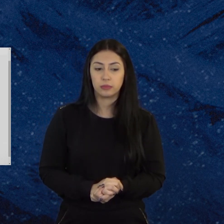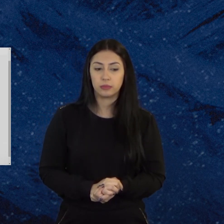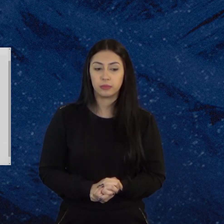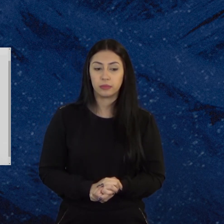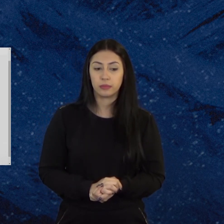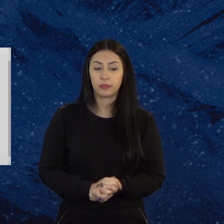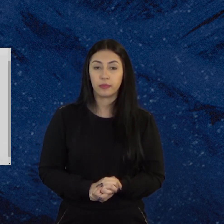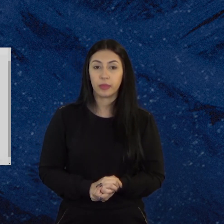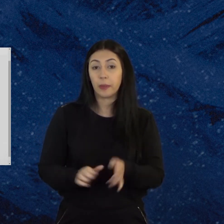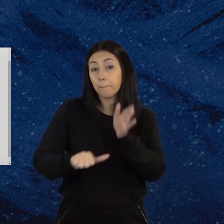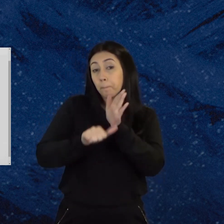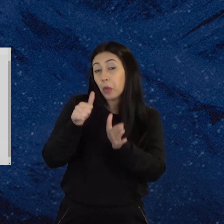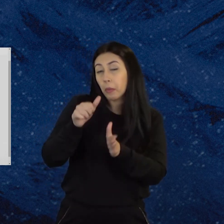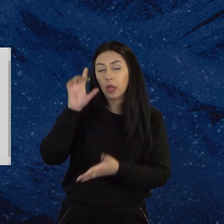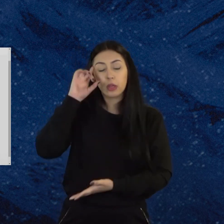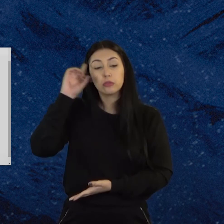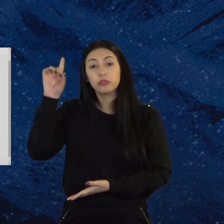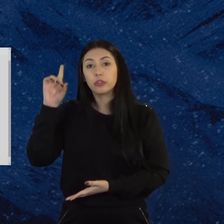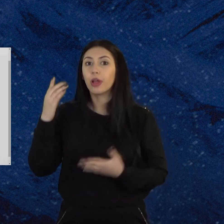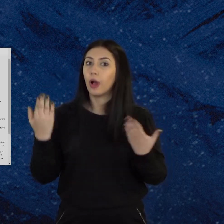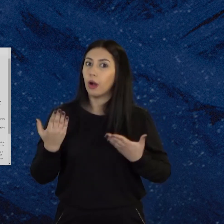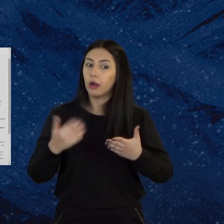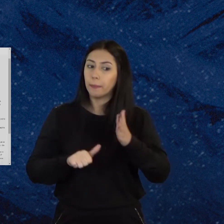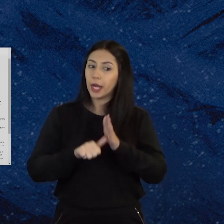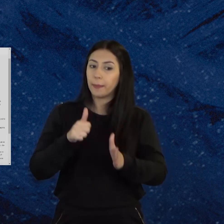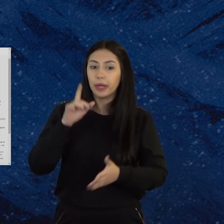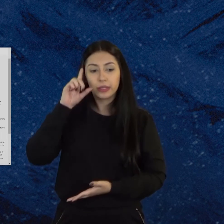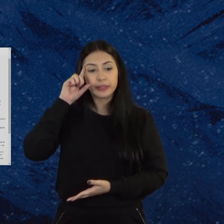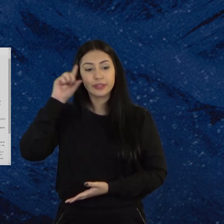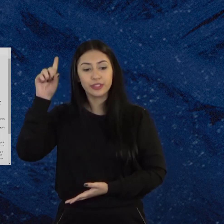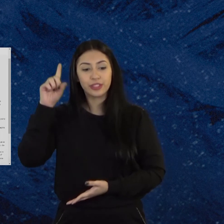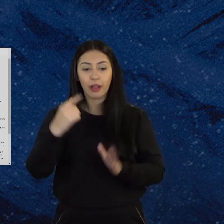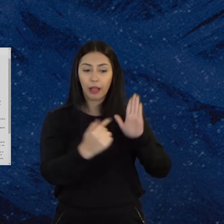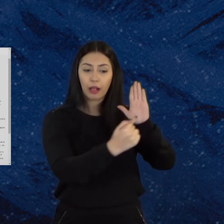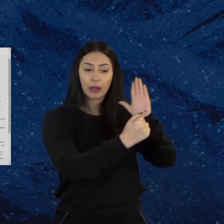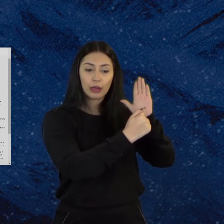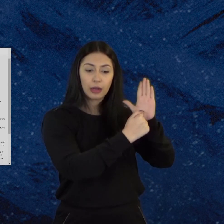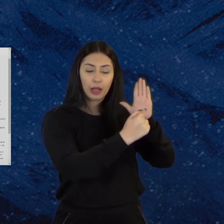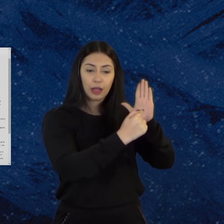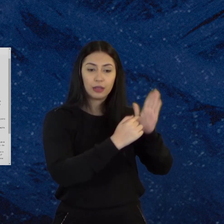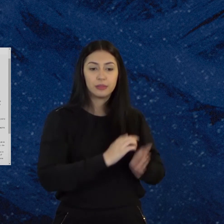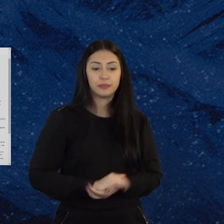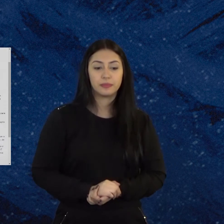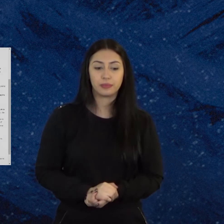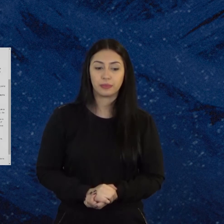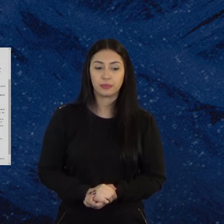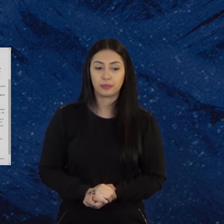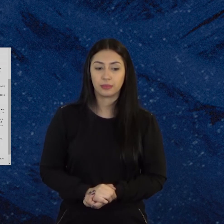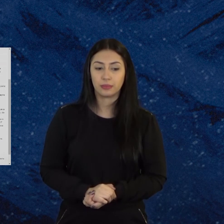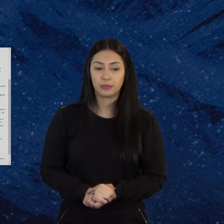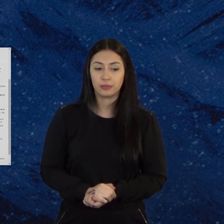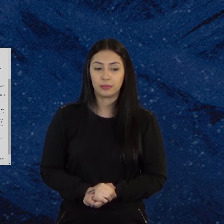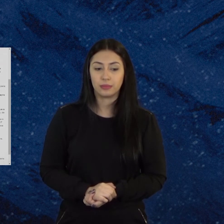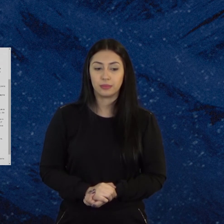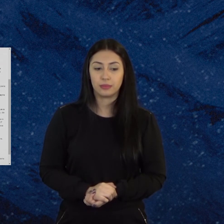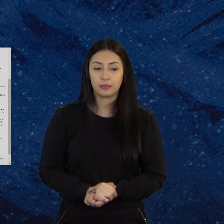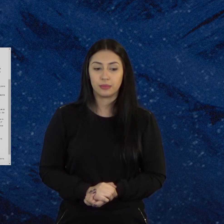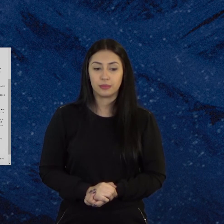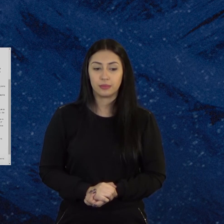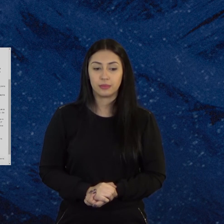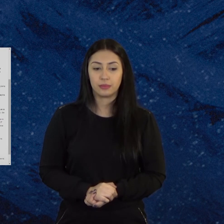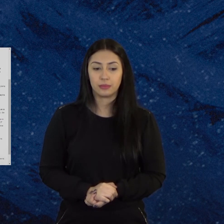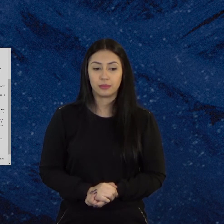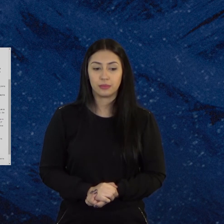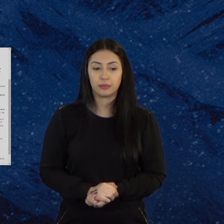E você vai para o primeiro dia, que é hoje, o primeiro dia da conferência, hein? Está só começando. Tem muito ainda para você chutar,